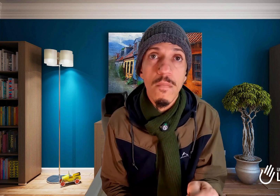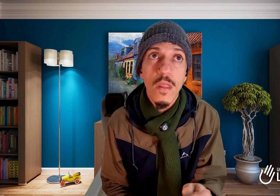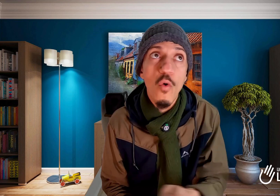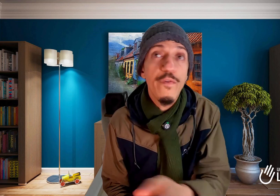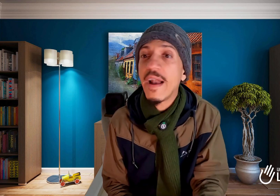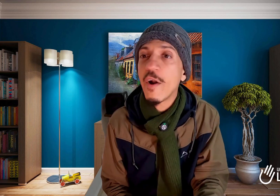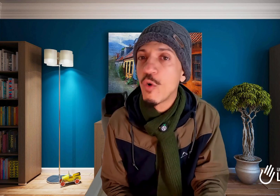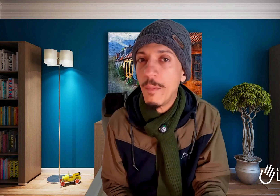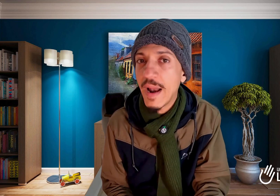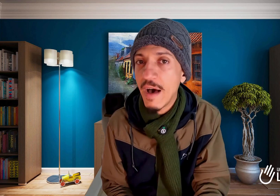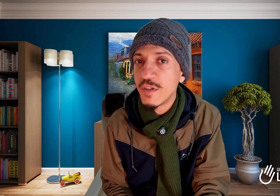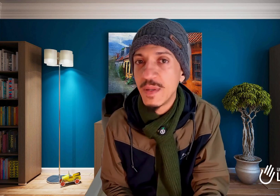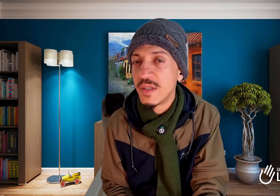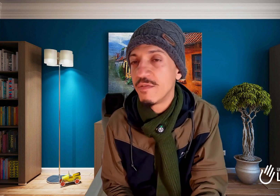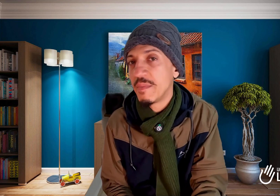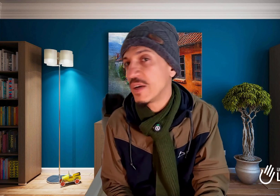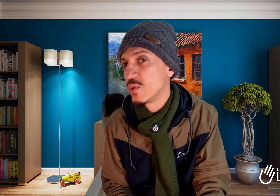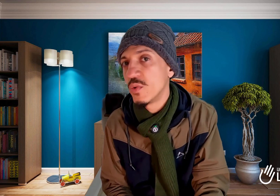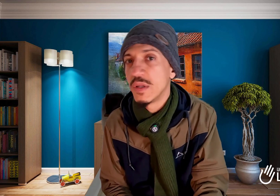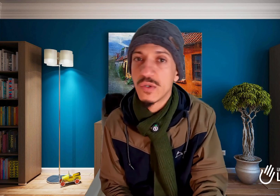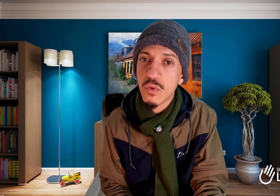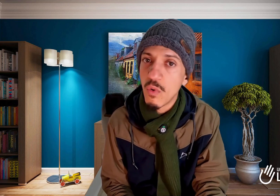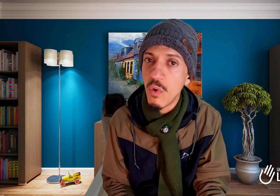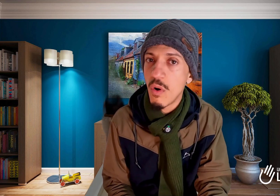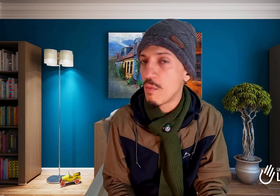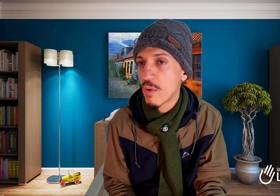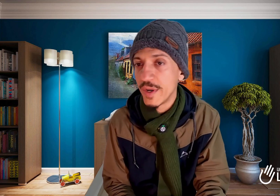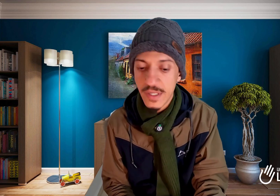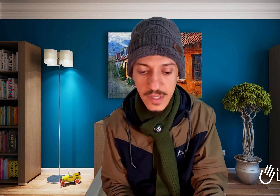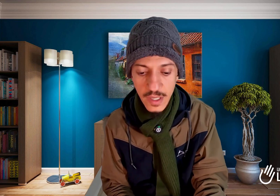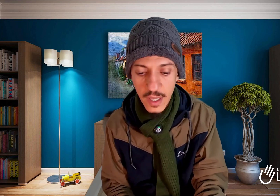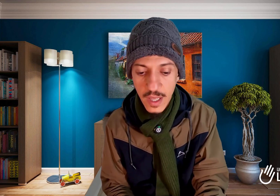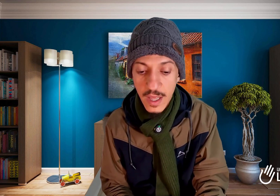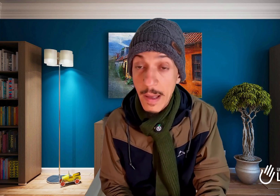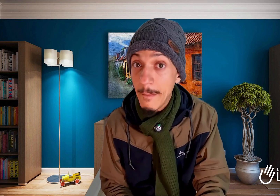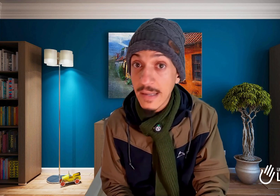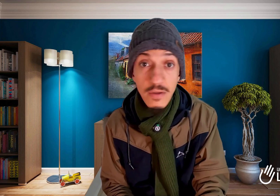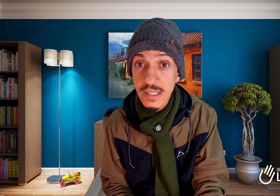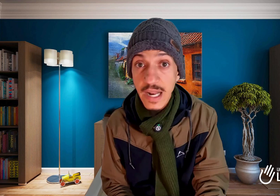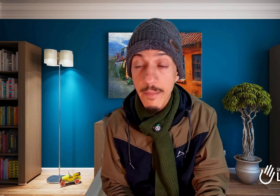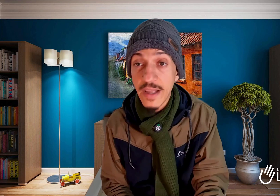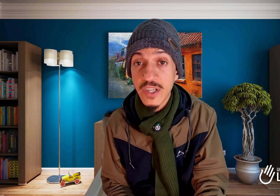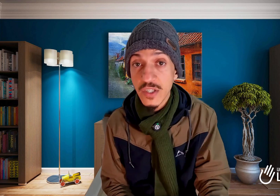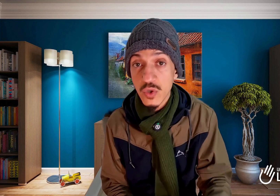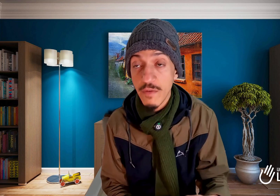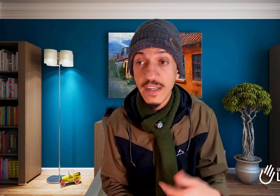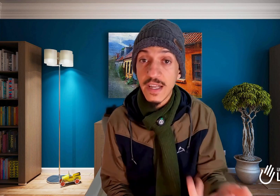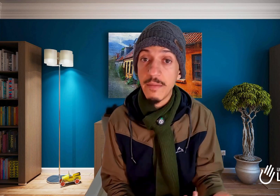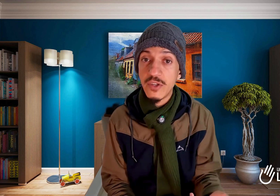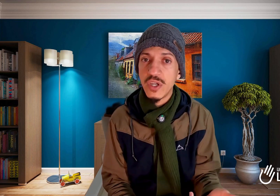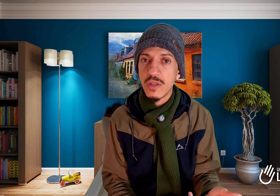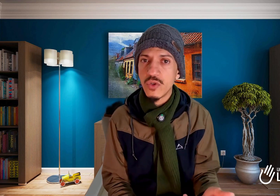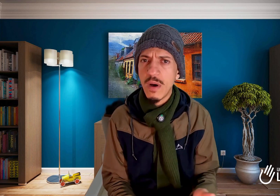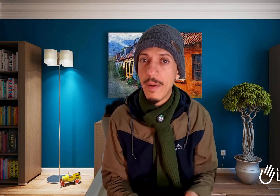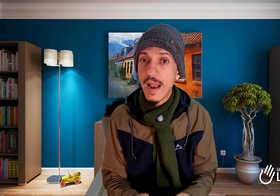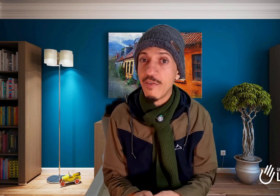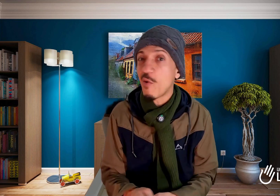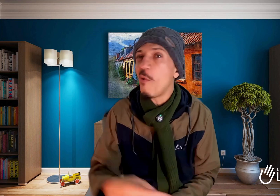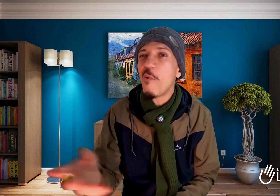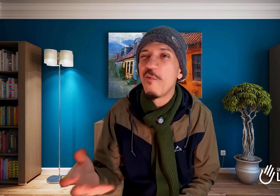ou falar alguma palavra específica, me ajuda, socorro, alguma coisa assim, mas não necessariamente esse som vai ser emitido de uma palavra igual um ouvinte chegando